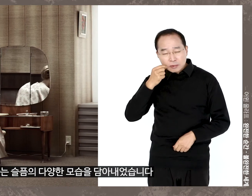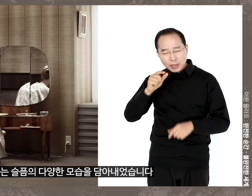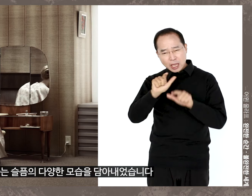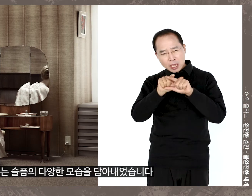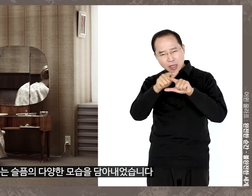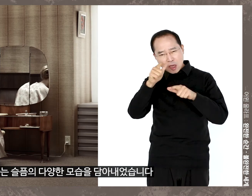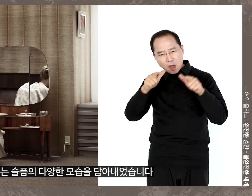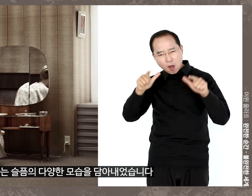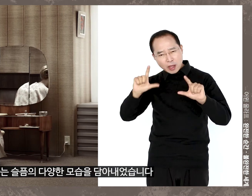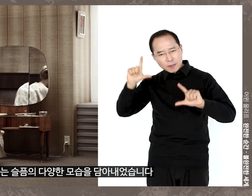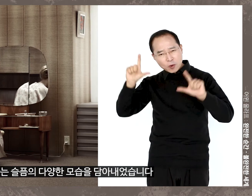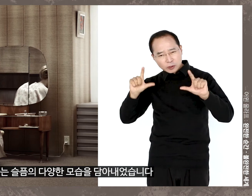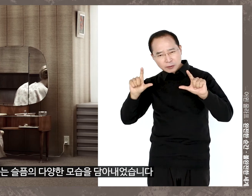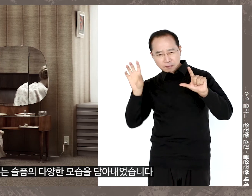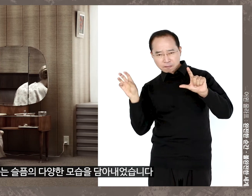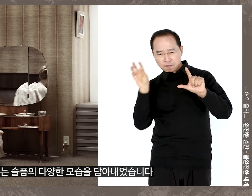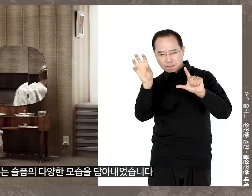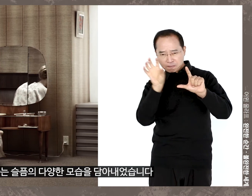담아내었습니다.